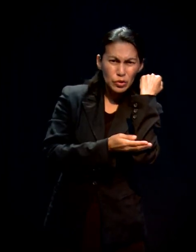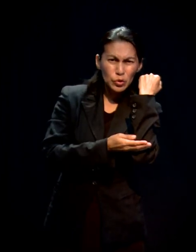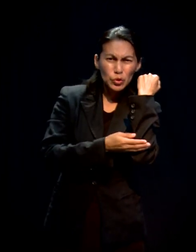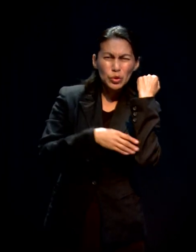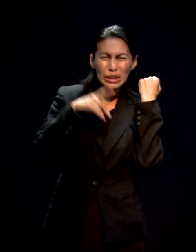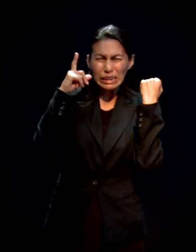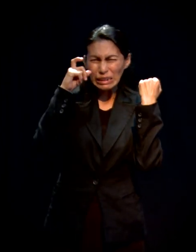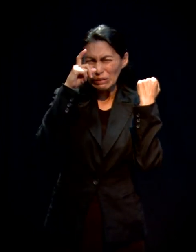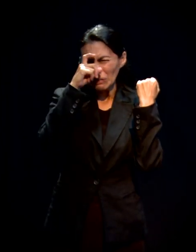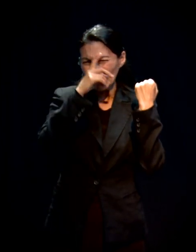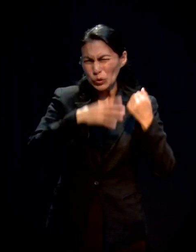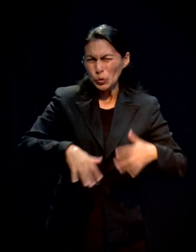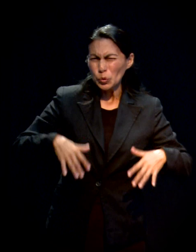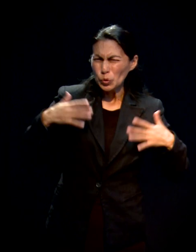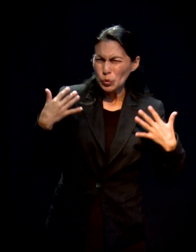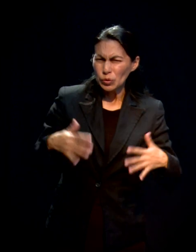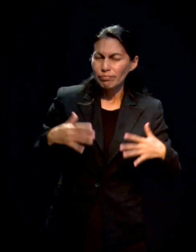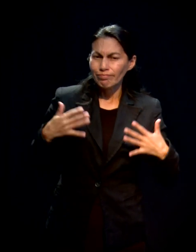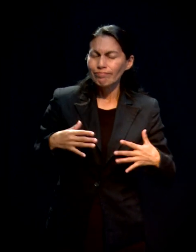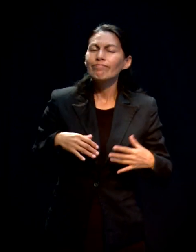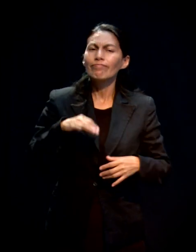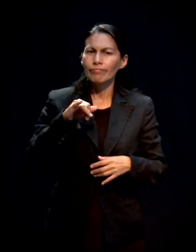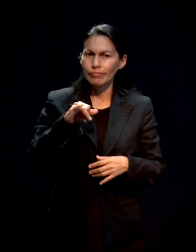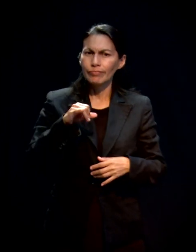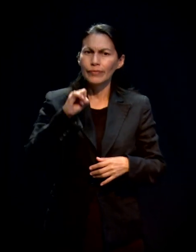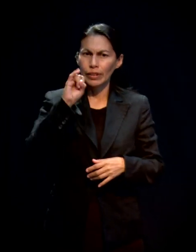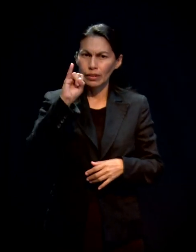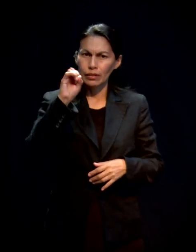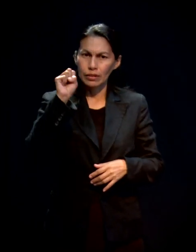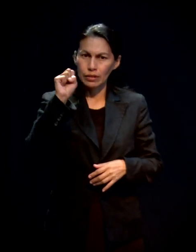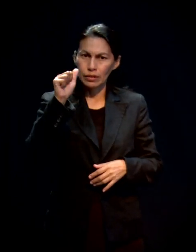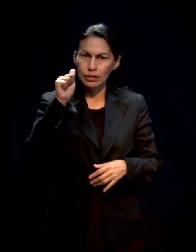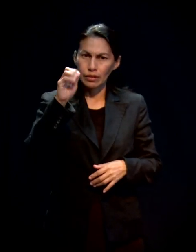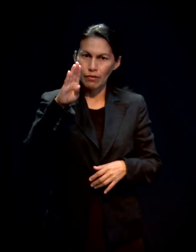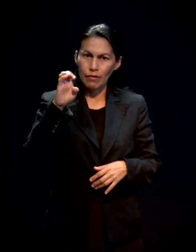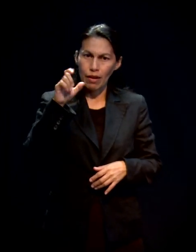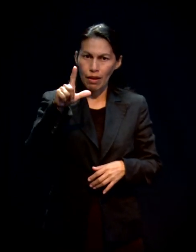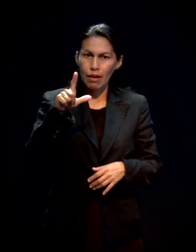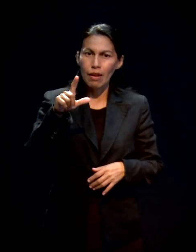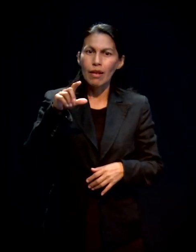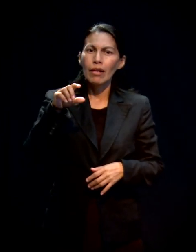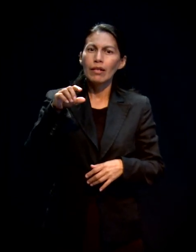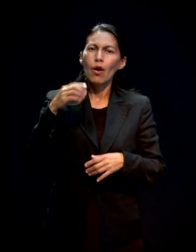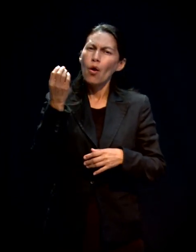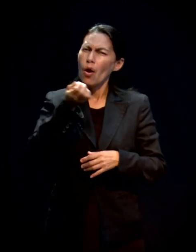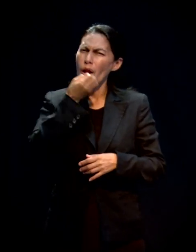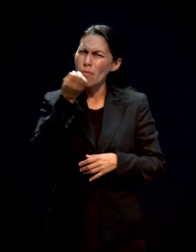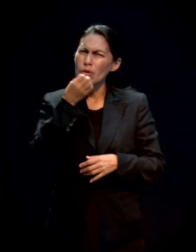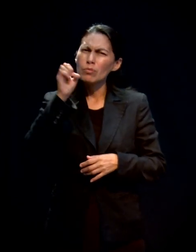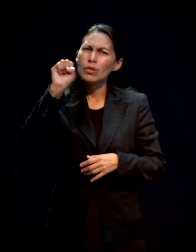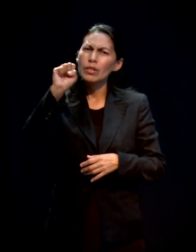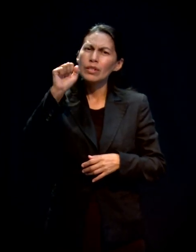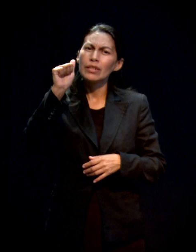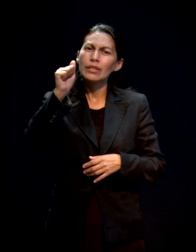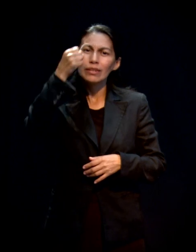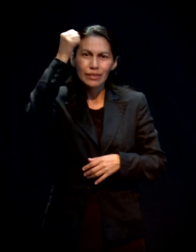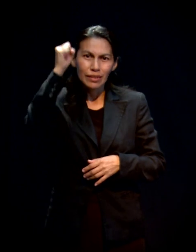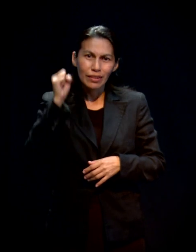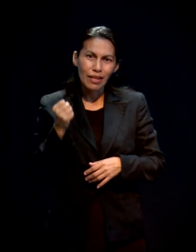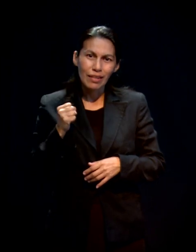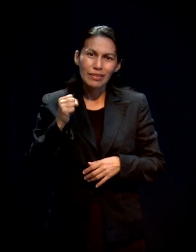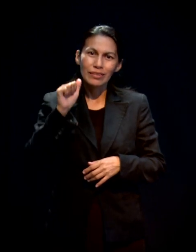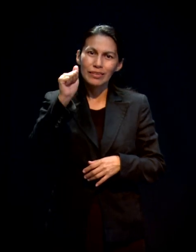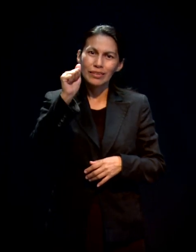de embarazo vamos a estar orando por tu sobrina sandy ochoa triste la del león